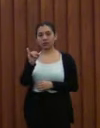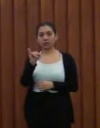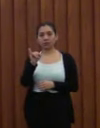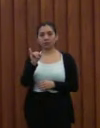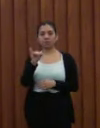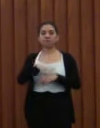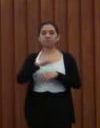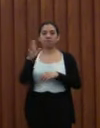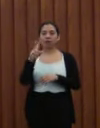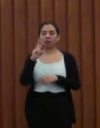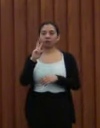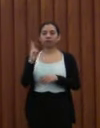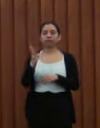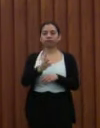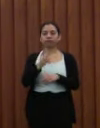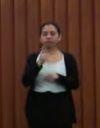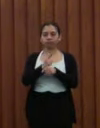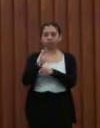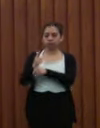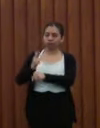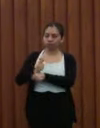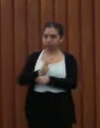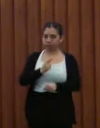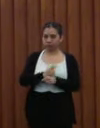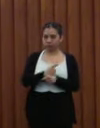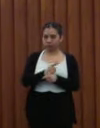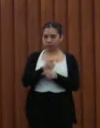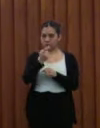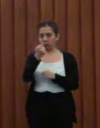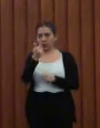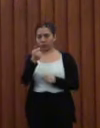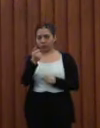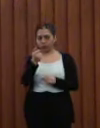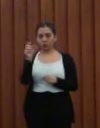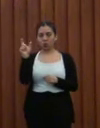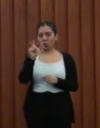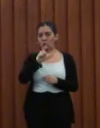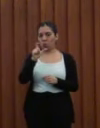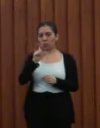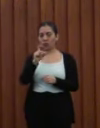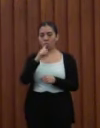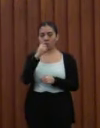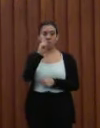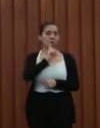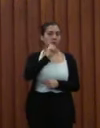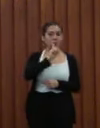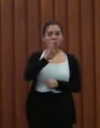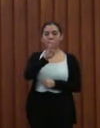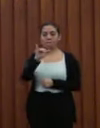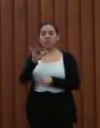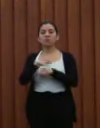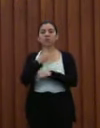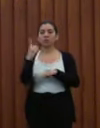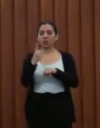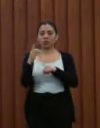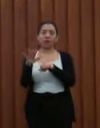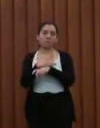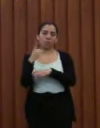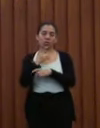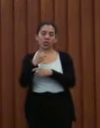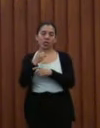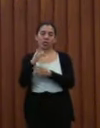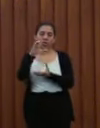invisibilidad, ¿no? Cuando se hace del conocimiento que era una mujer bisexual es porque ya sea el marido la